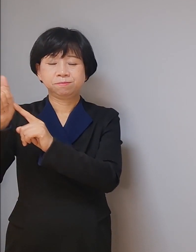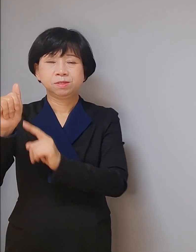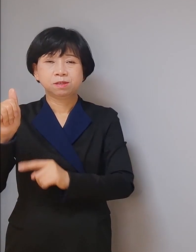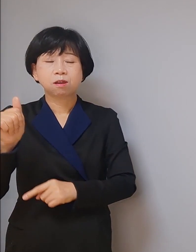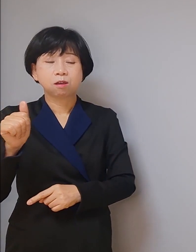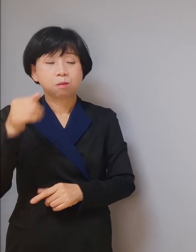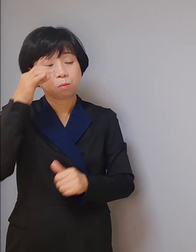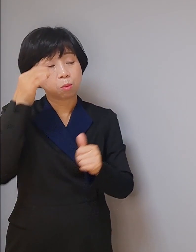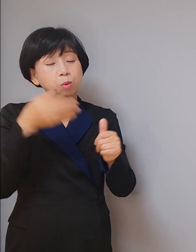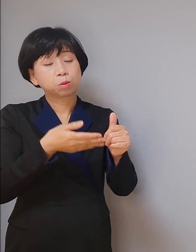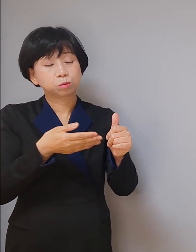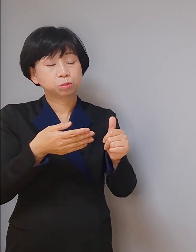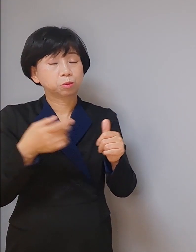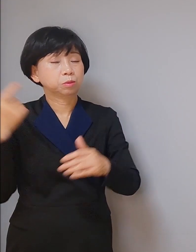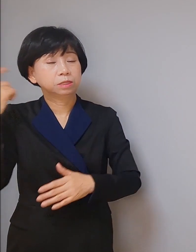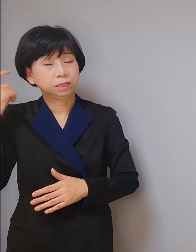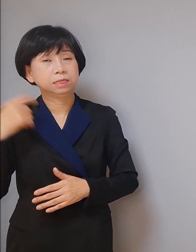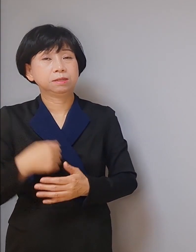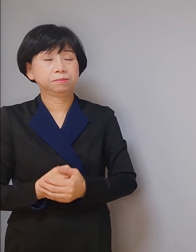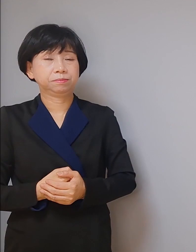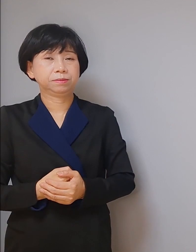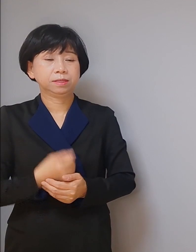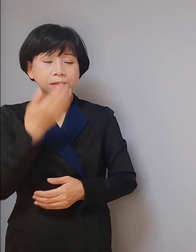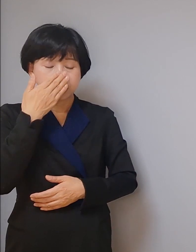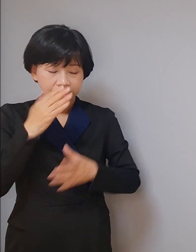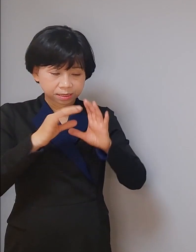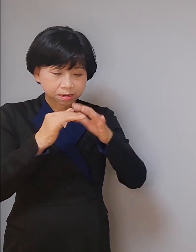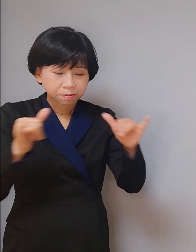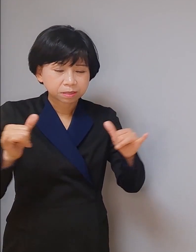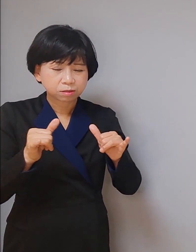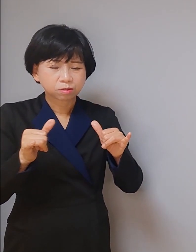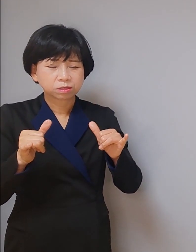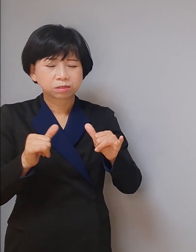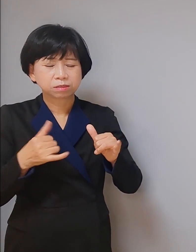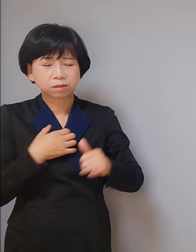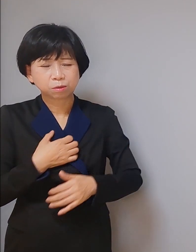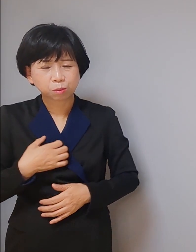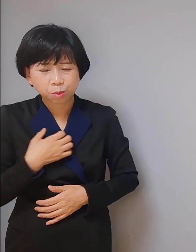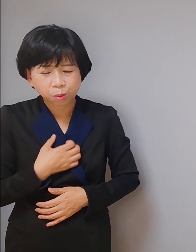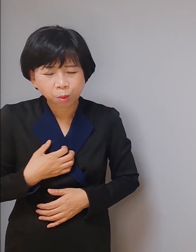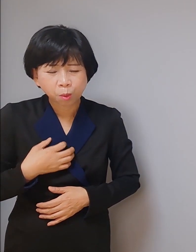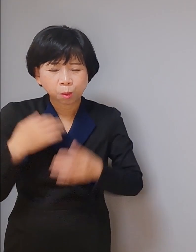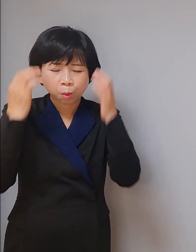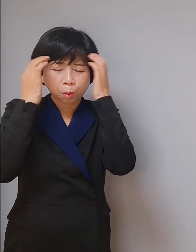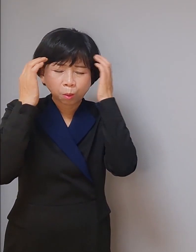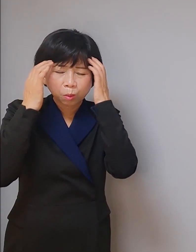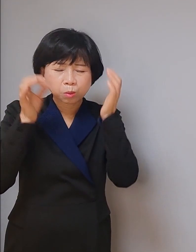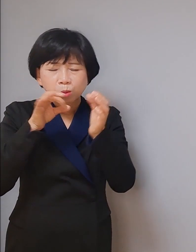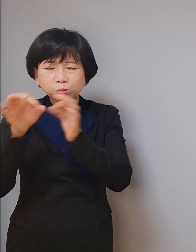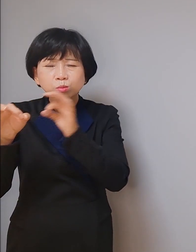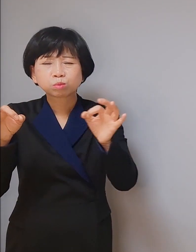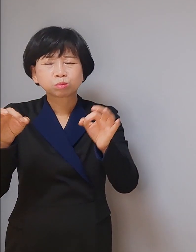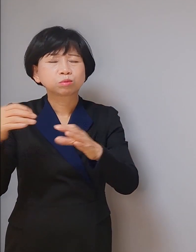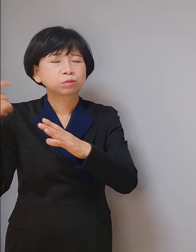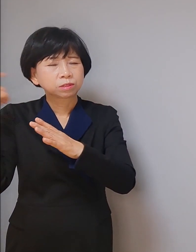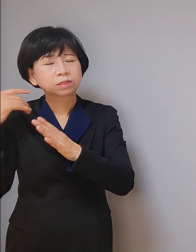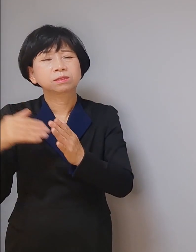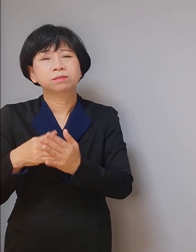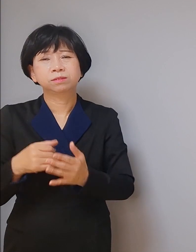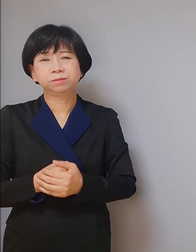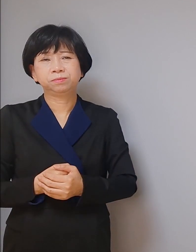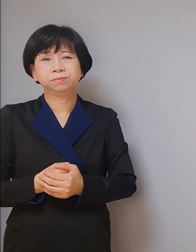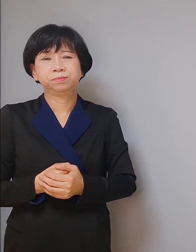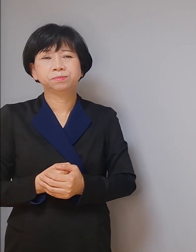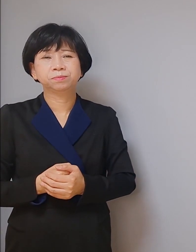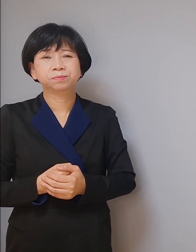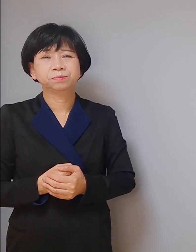백성의 신음소리를 듣게 하십니다. 그때야 비로소 모세는요, 출애굽에 대한 비전을 갖게 되는 겁니다. 느헤미야는 조국으로